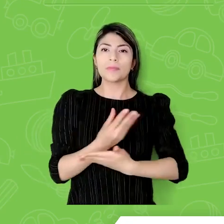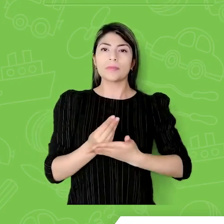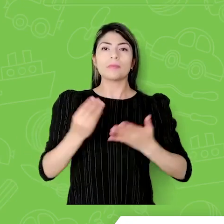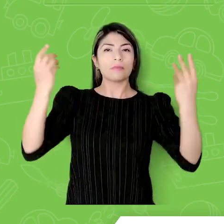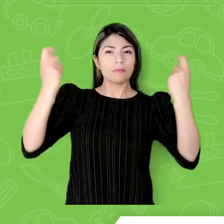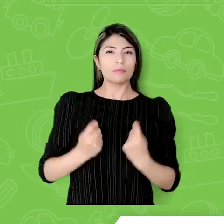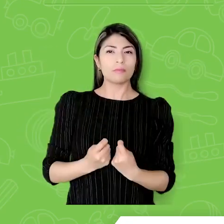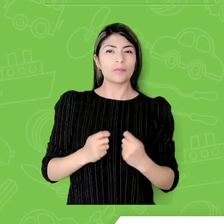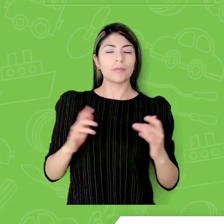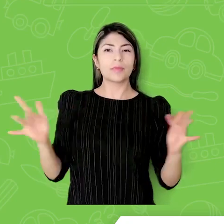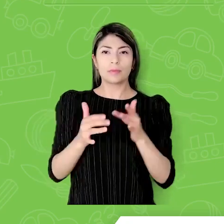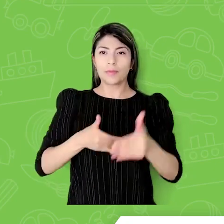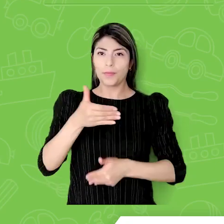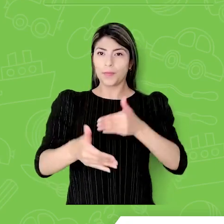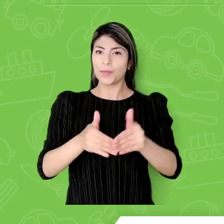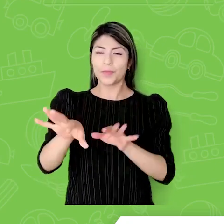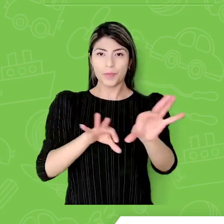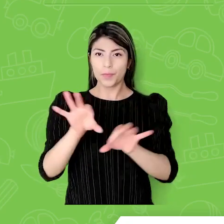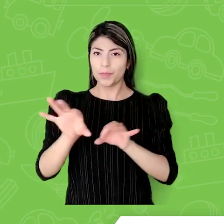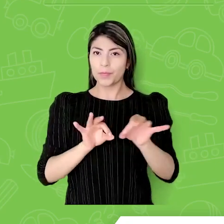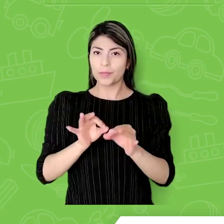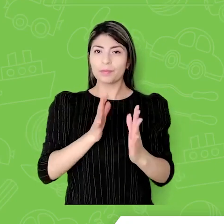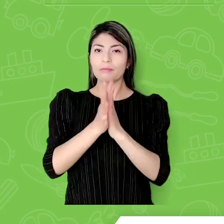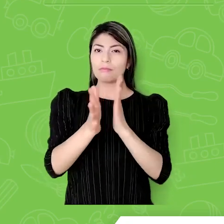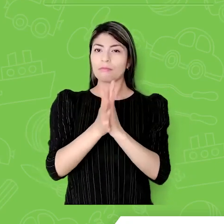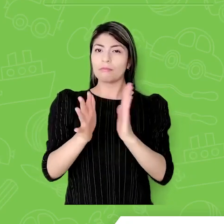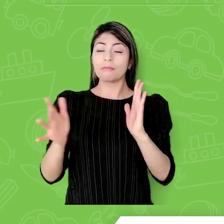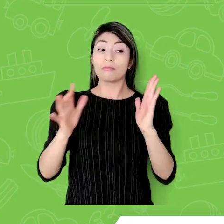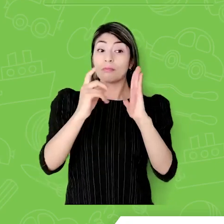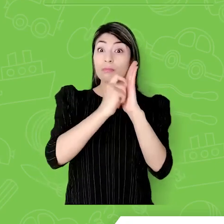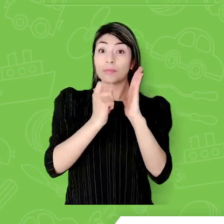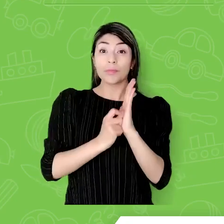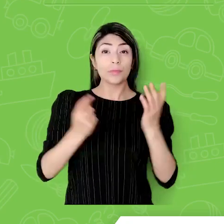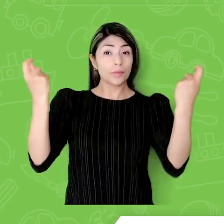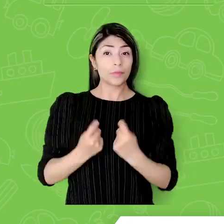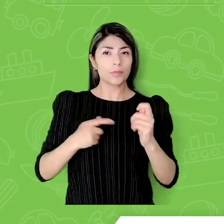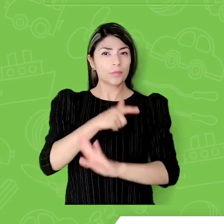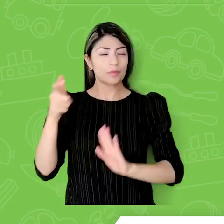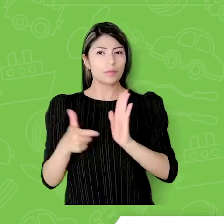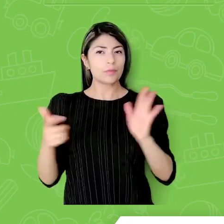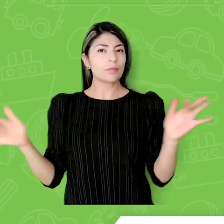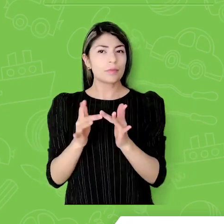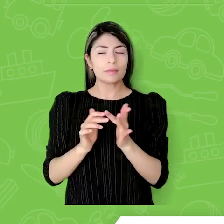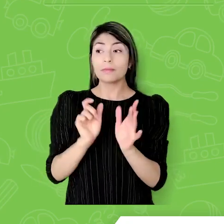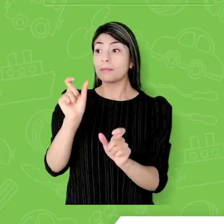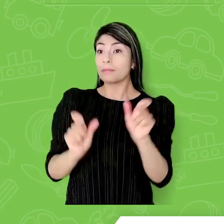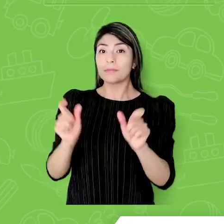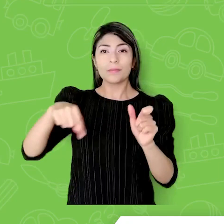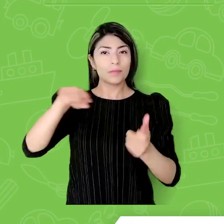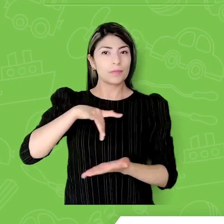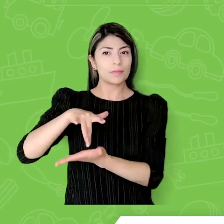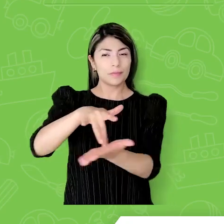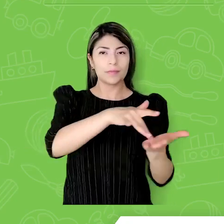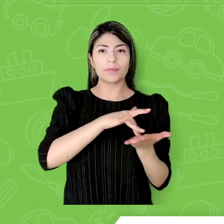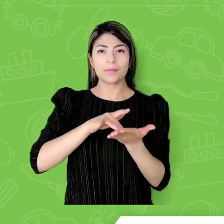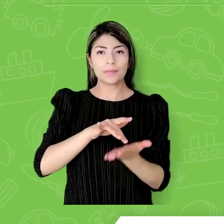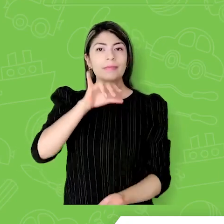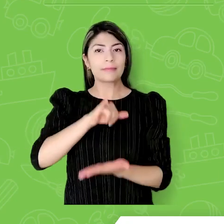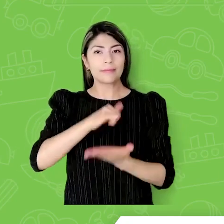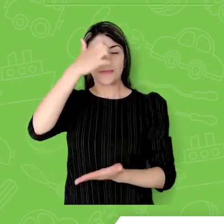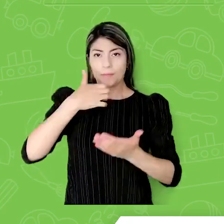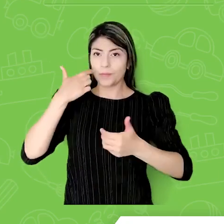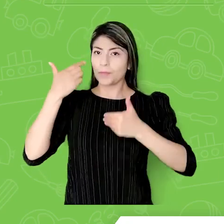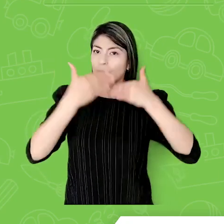pruebas aplicadas en el proceso de selección. Con los puntajes definitivos obtenidos por los aspirantes en cada una de las